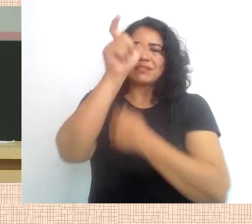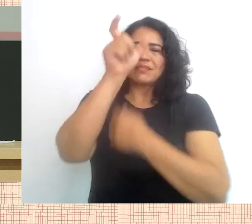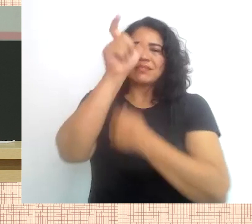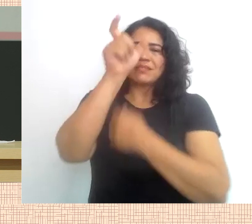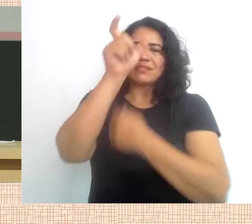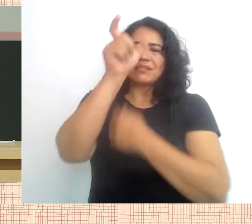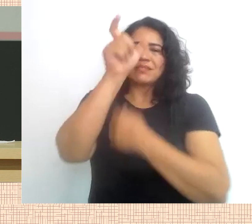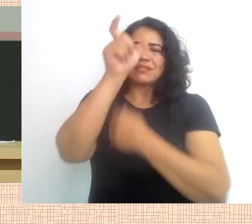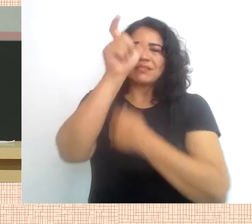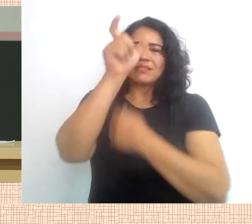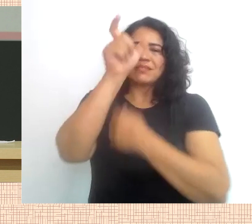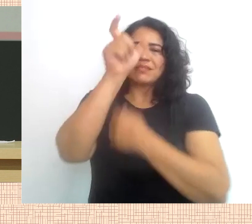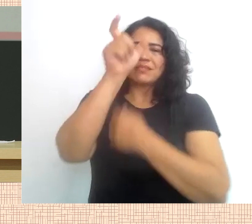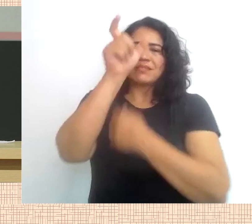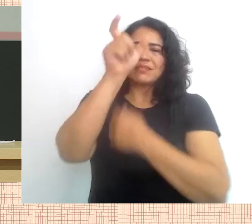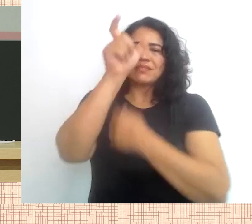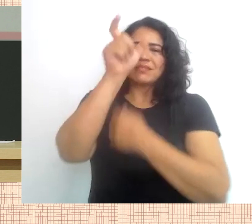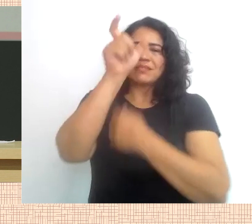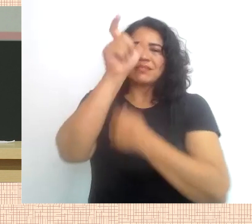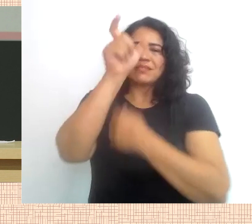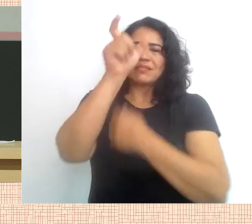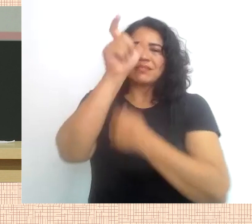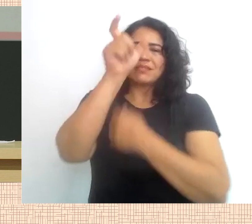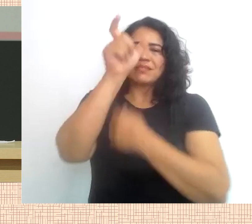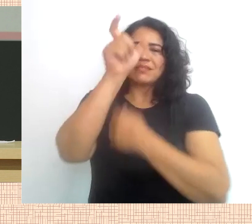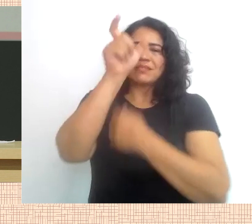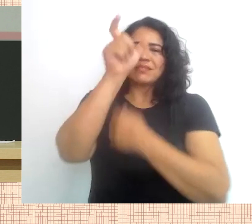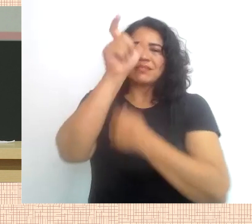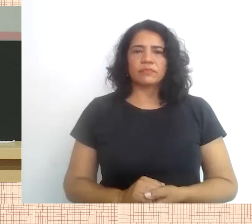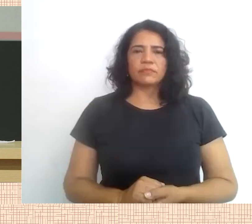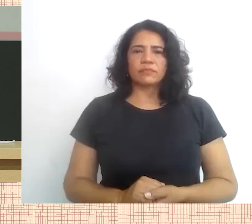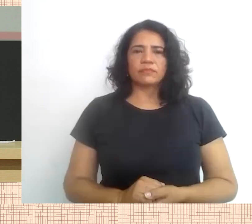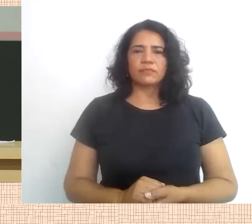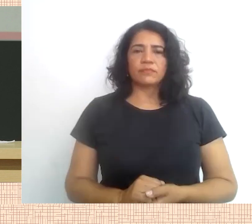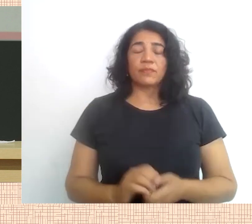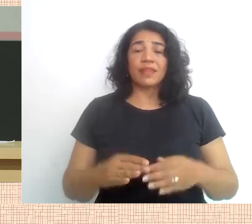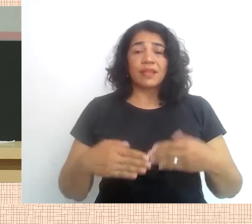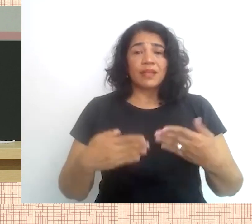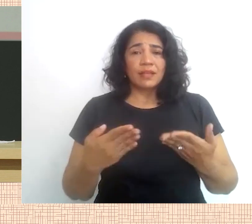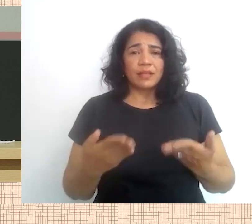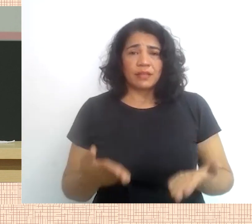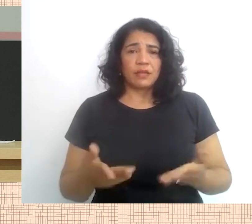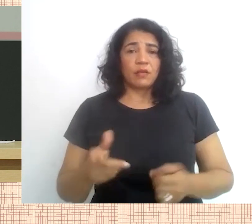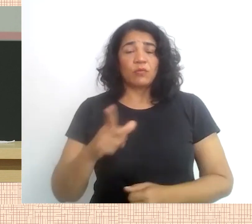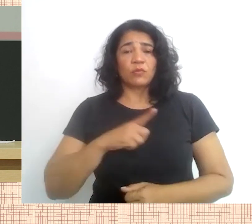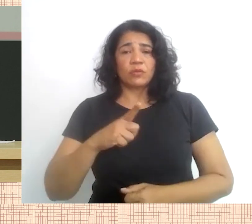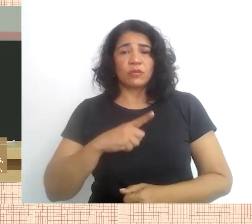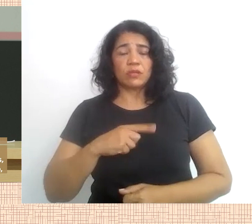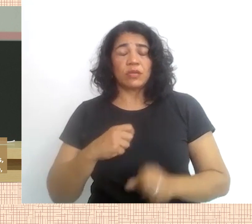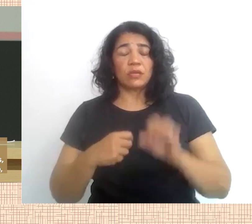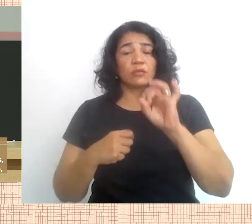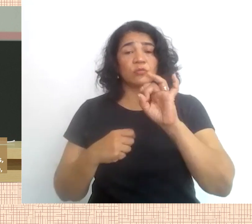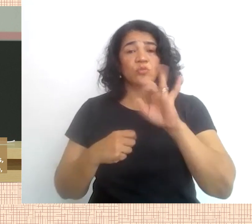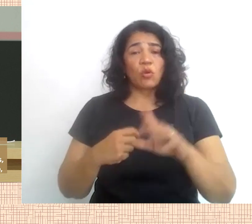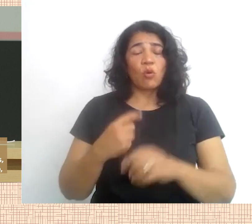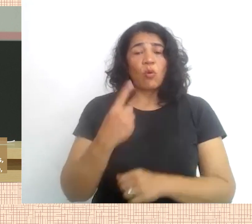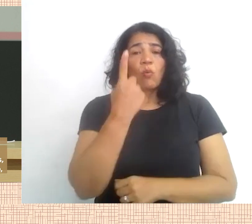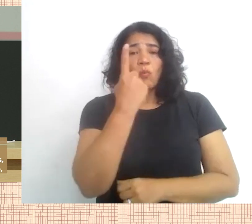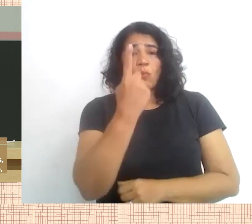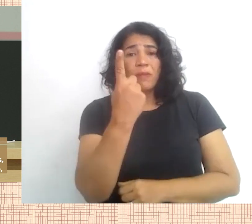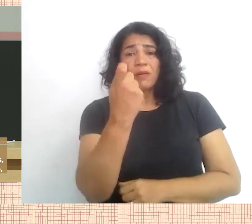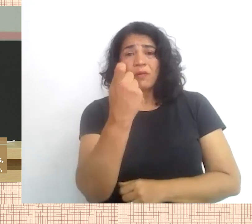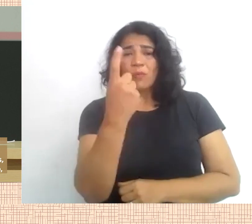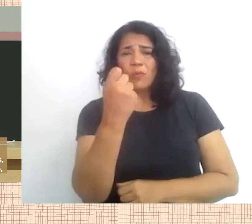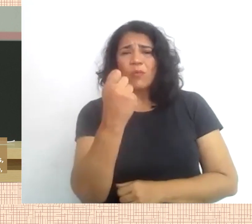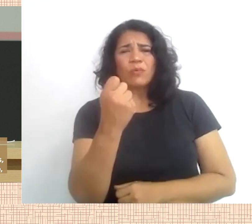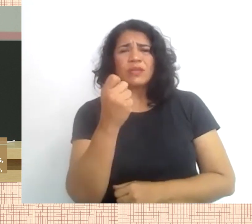Ó Senhor Jesus, o qual, mistério de Cristo, versículo 5, o qual em outras gerações